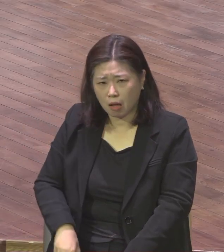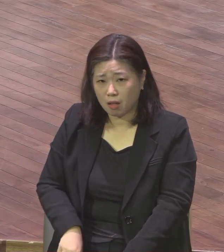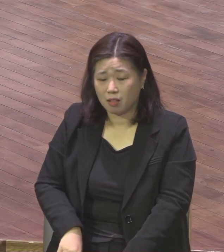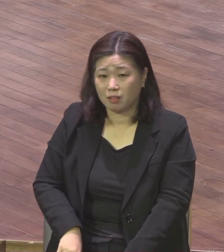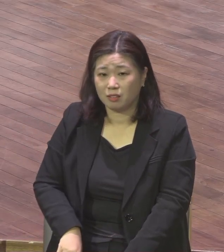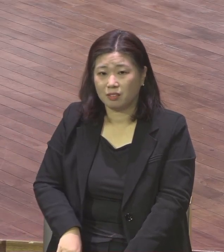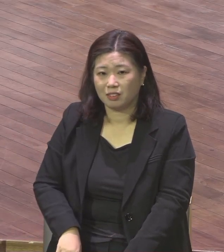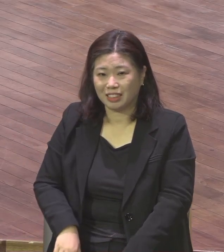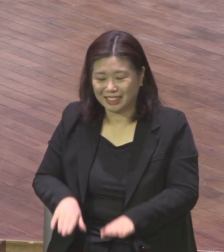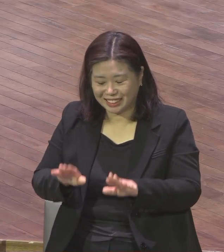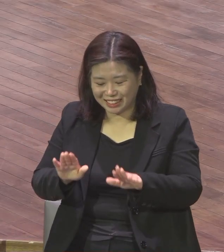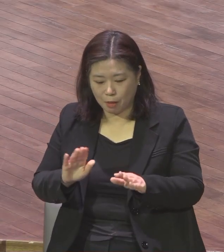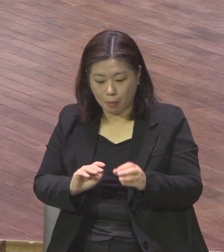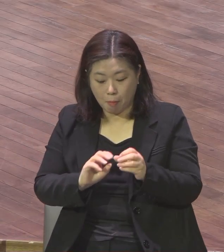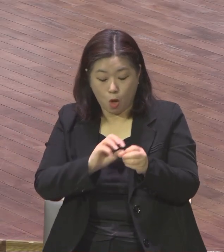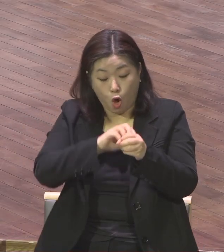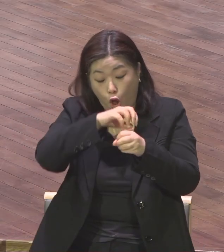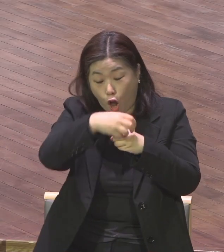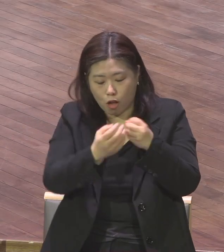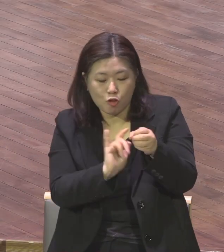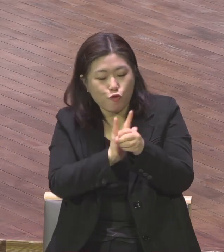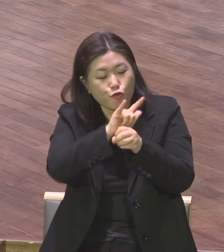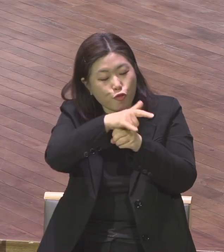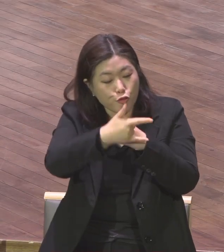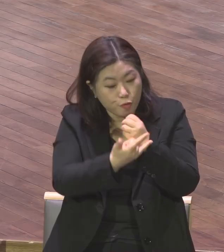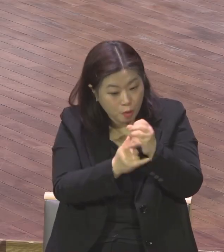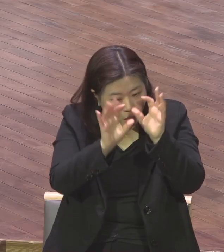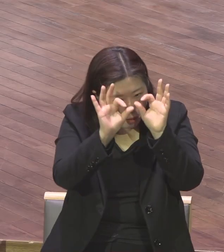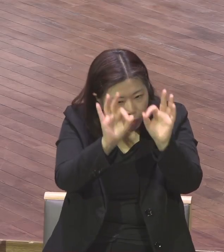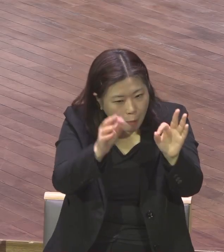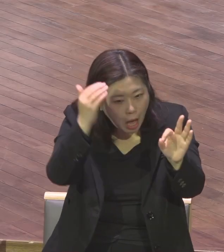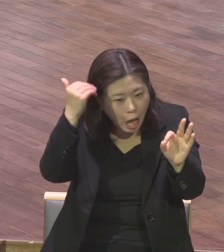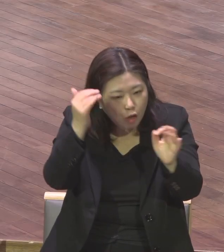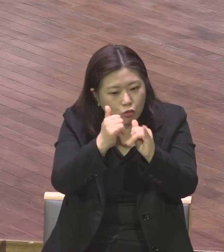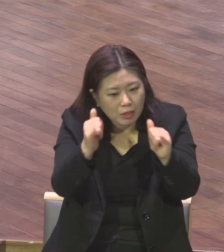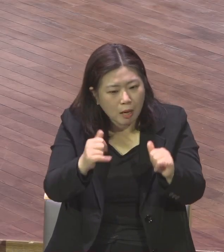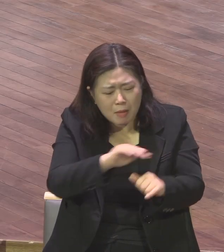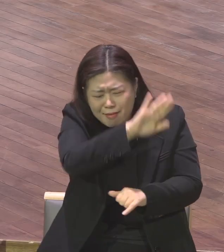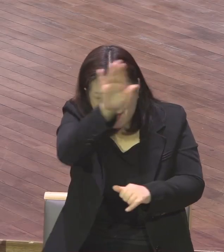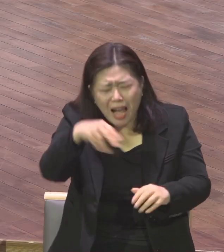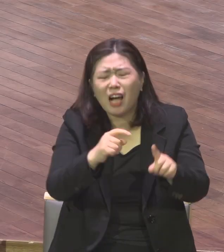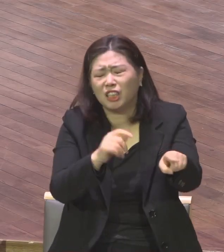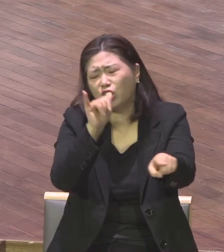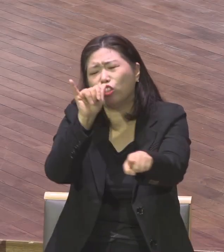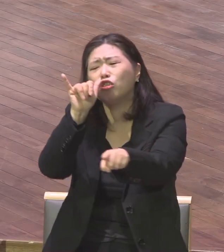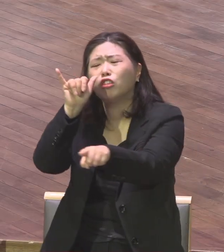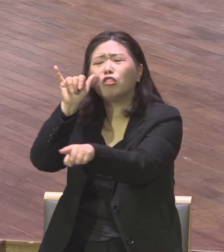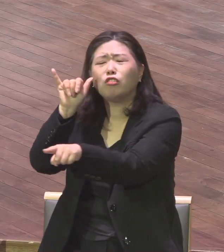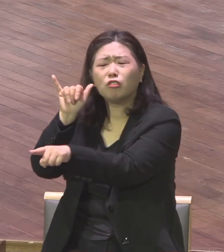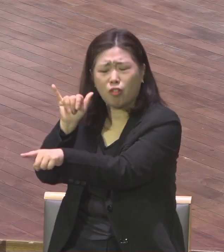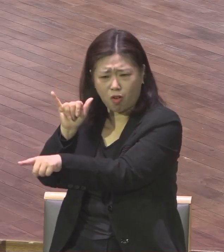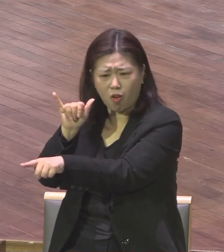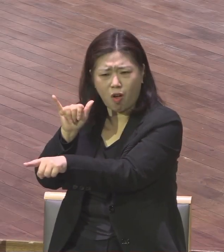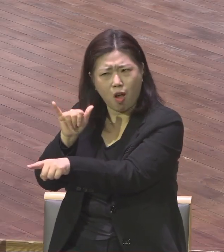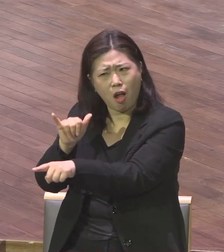디아스포라가 돼서 제가 볼 때 우리 세계 민족 중에서 한국 민족이 전 세계 다 있는 유일한 민족이죠.